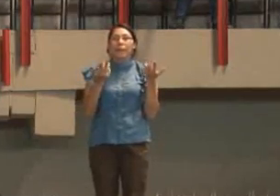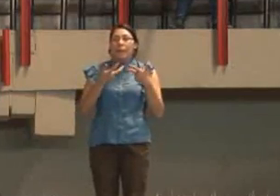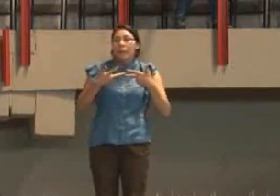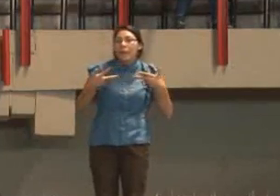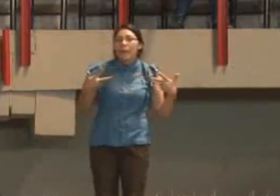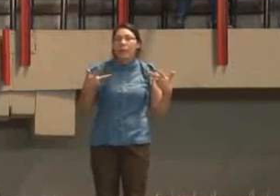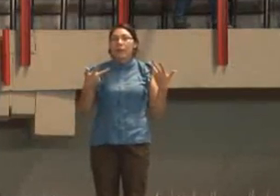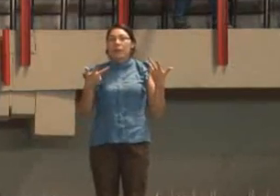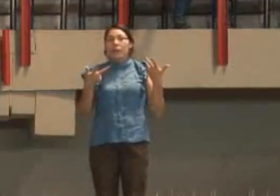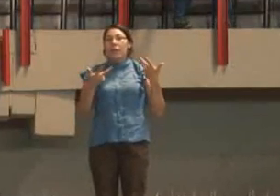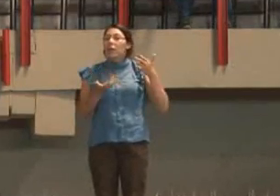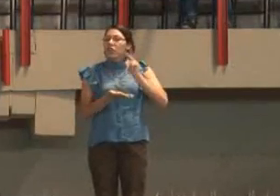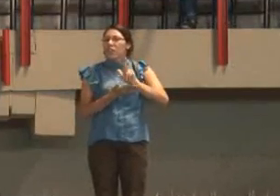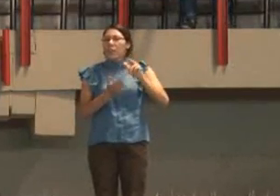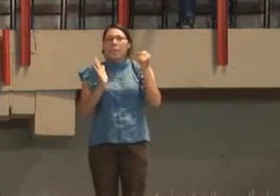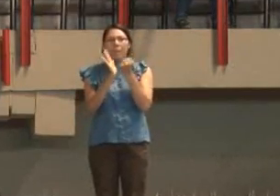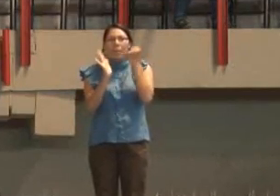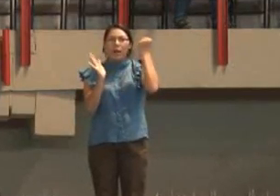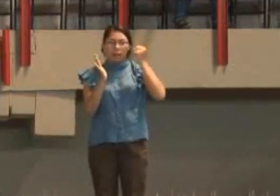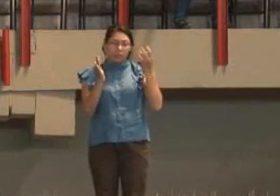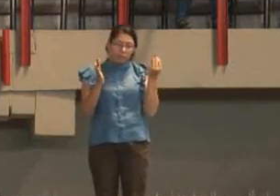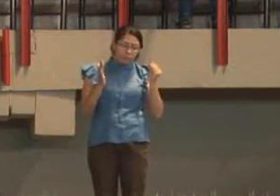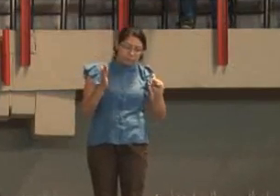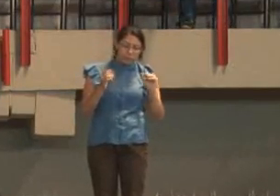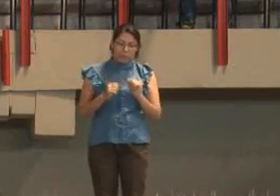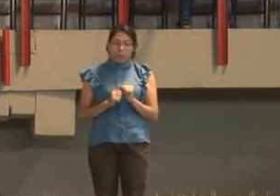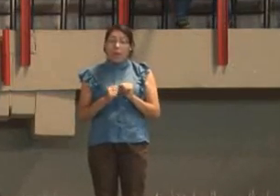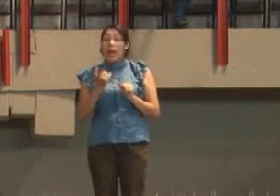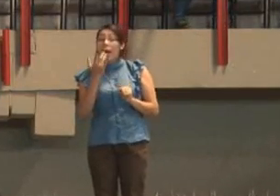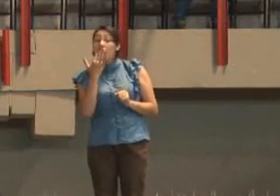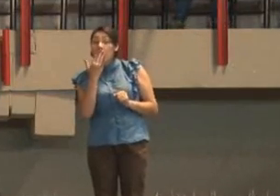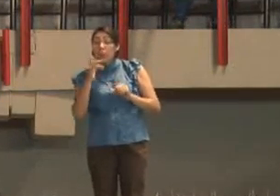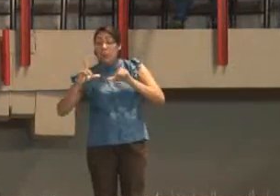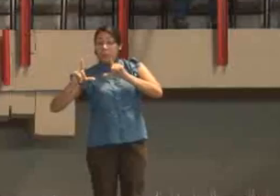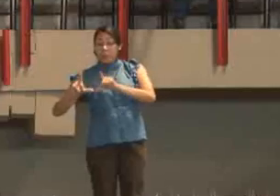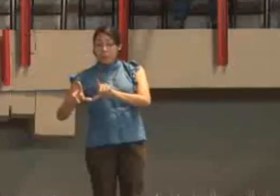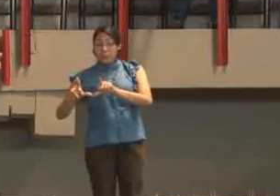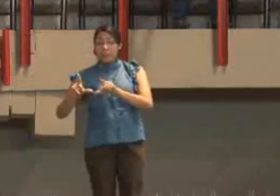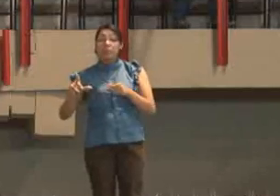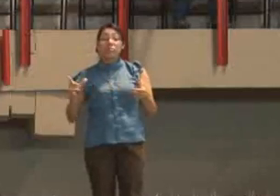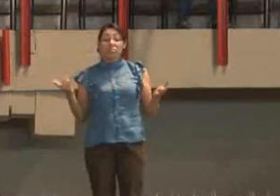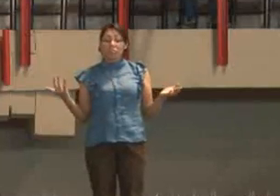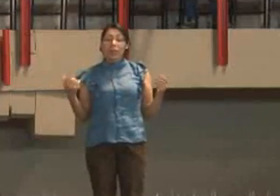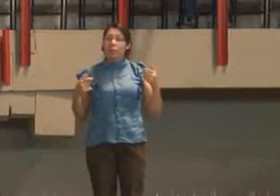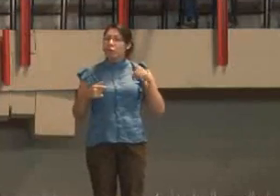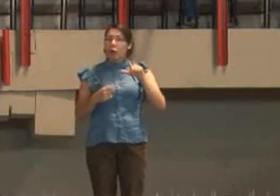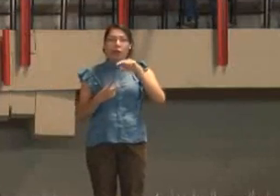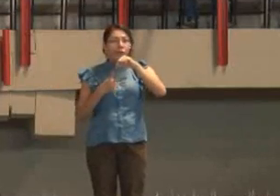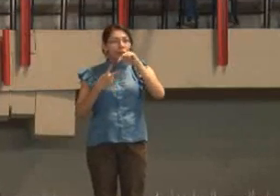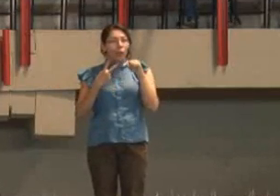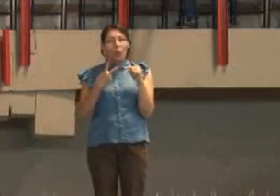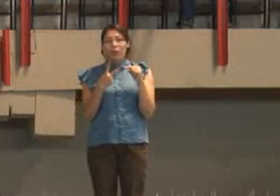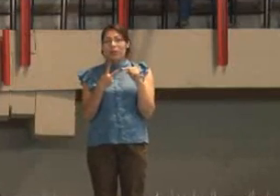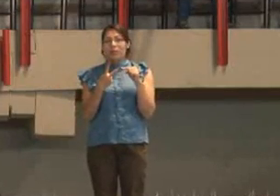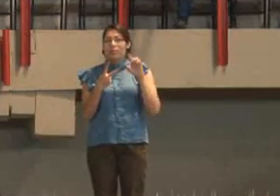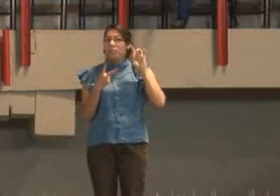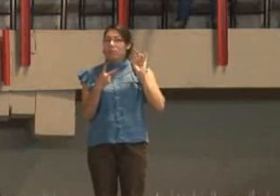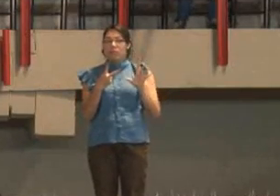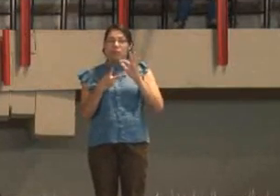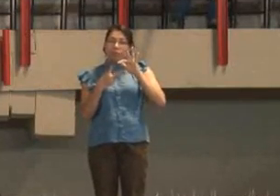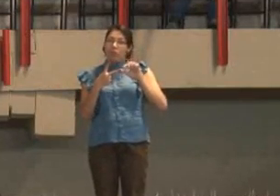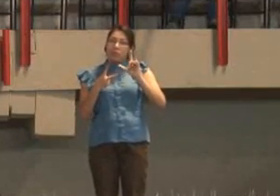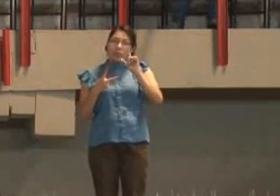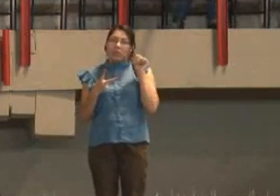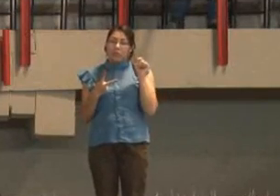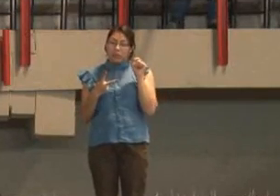bem o detalhe: nessa questão eu só tenho 2 coisas para escolher. Eu só tenho modelo e cor. Então você vai colocar um tracinho para o